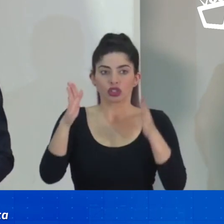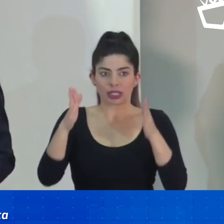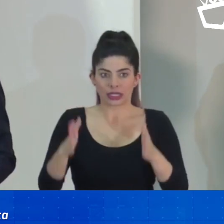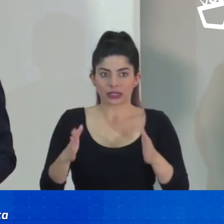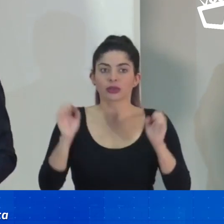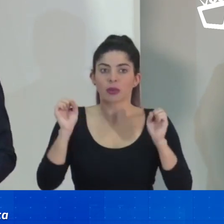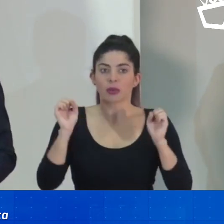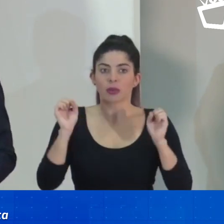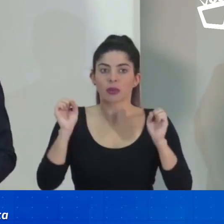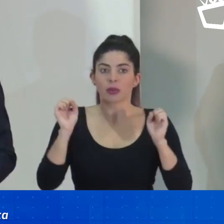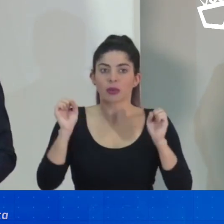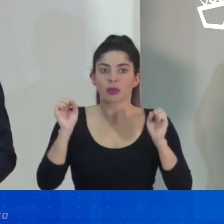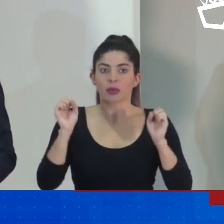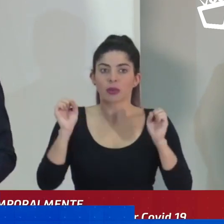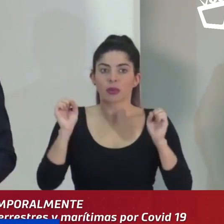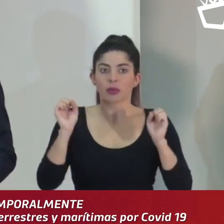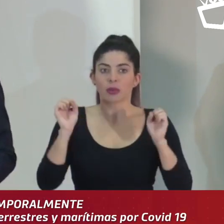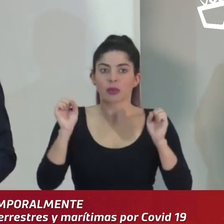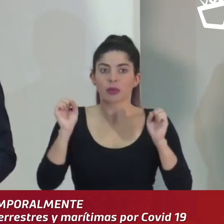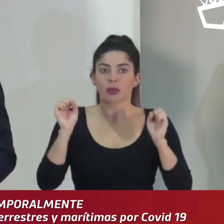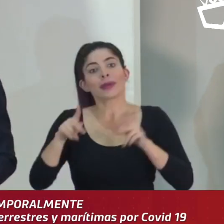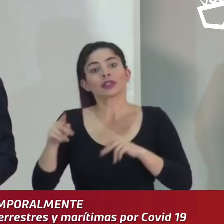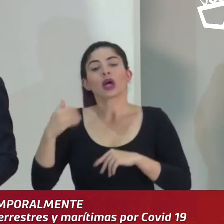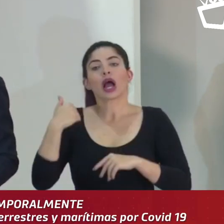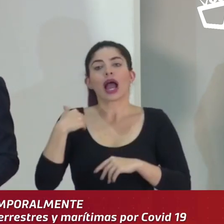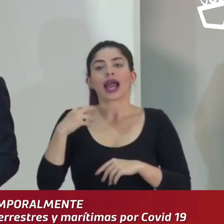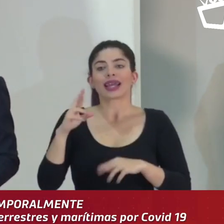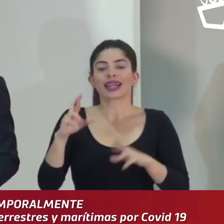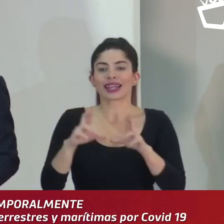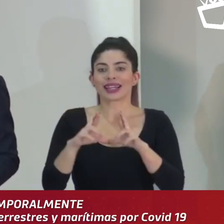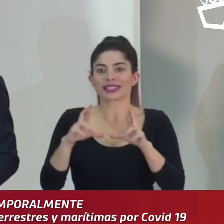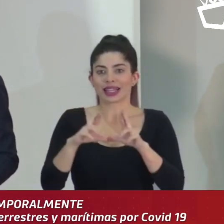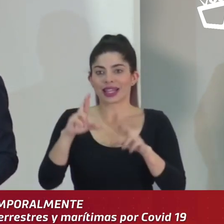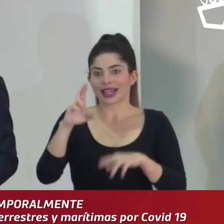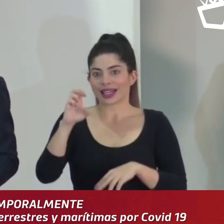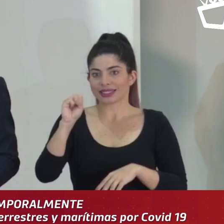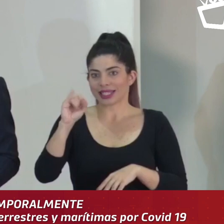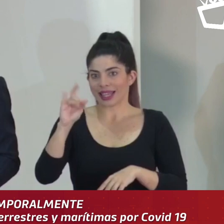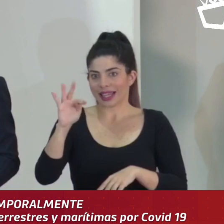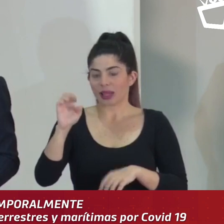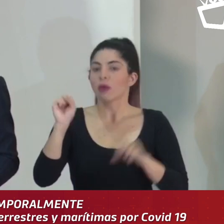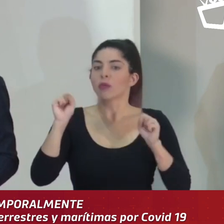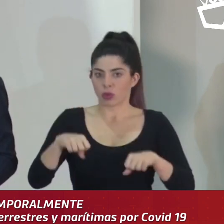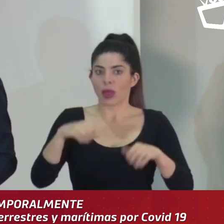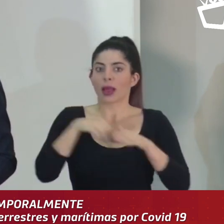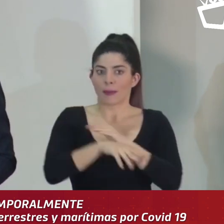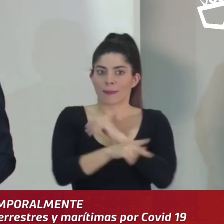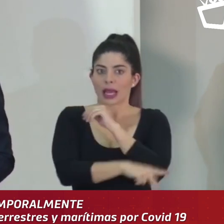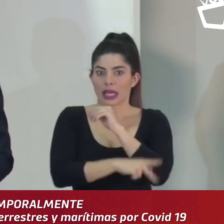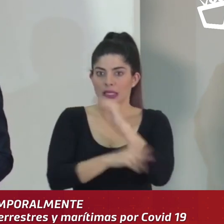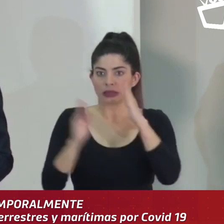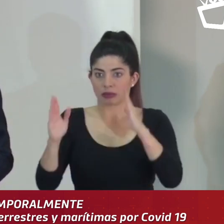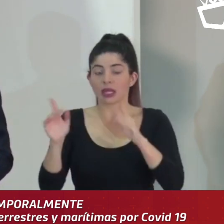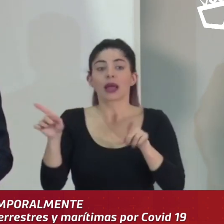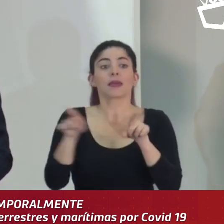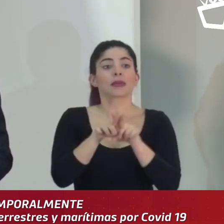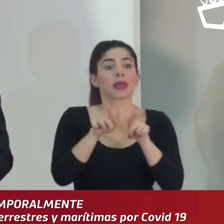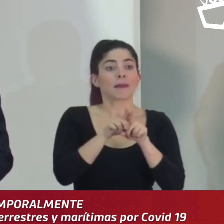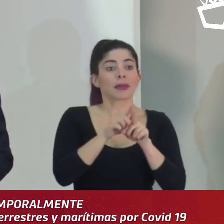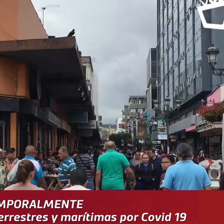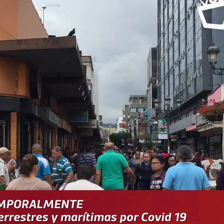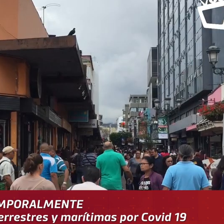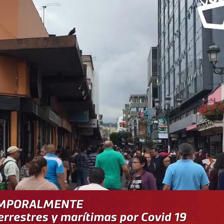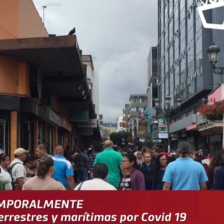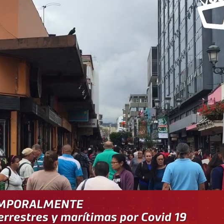costarricenses y las personas residentes. También esto aplica para los ingresos en vía